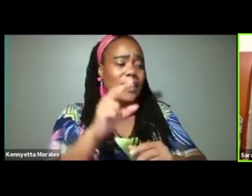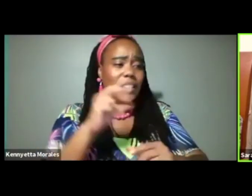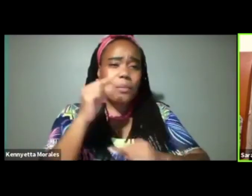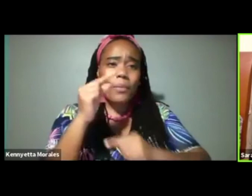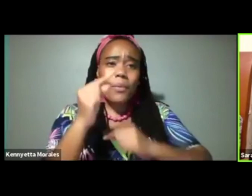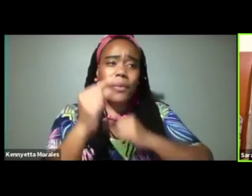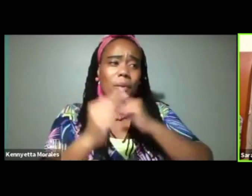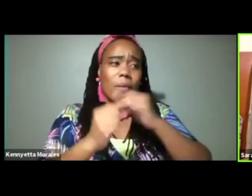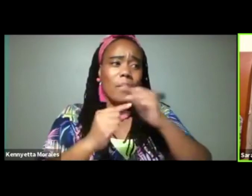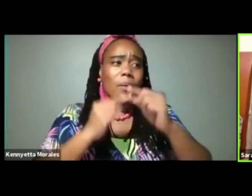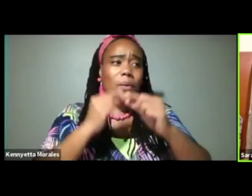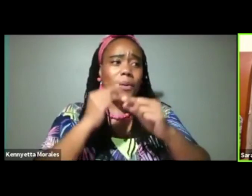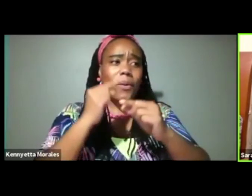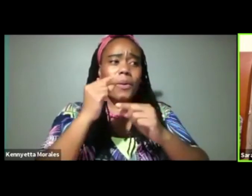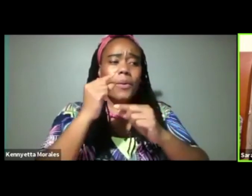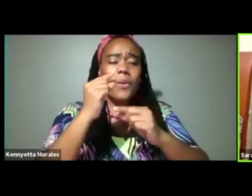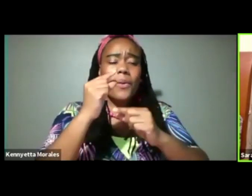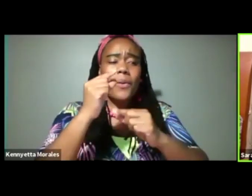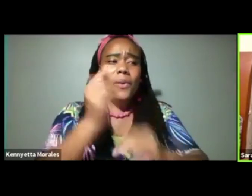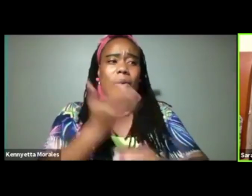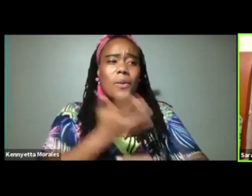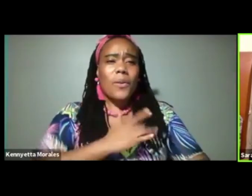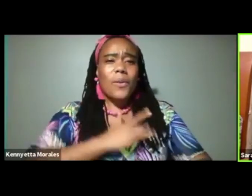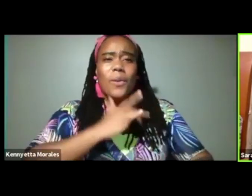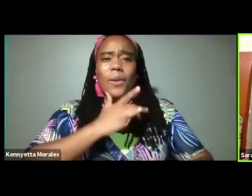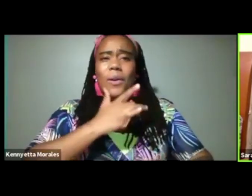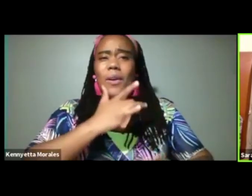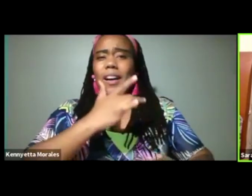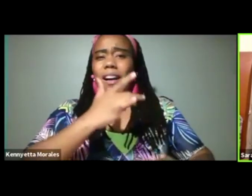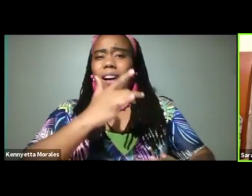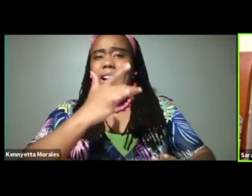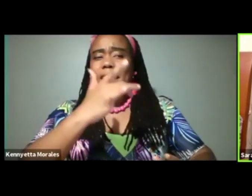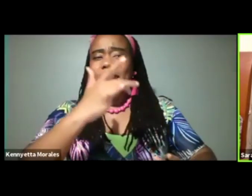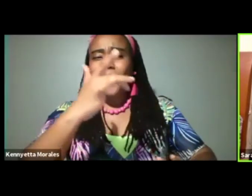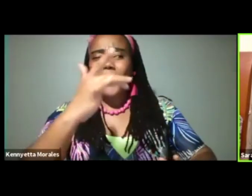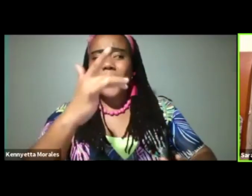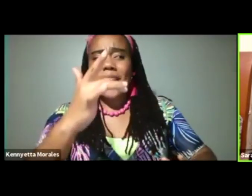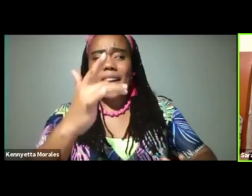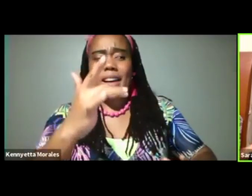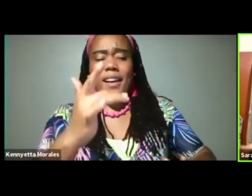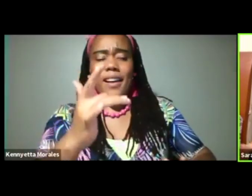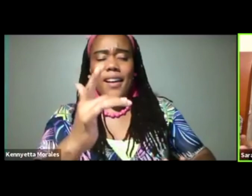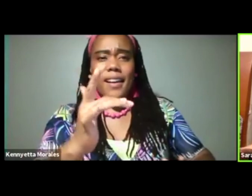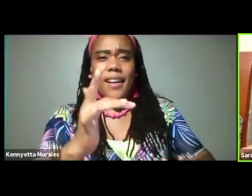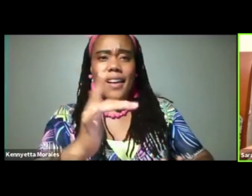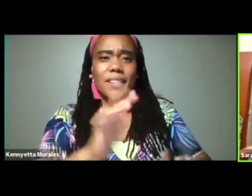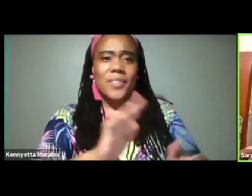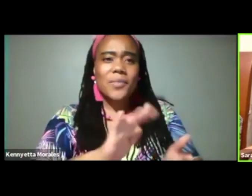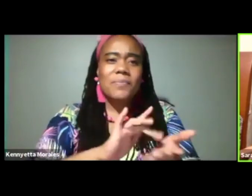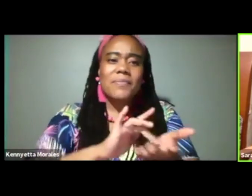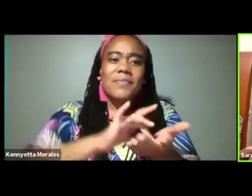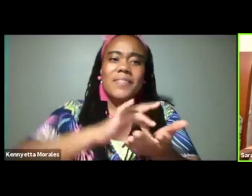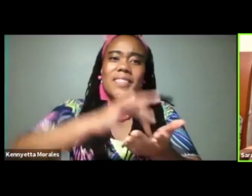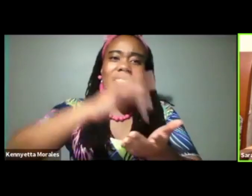fundirnos poco a poco. Muchas gracias.